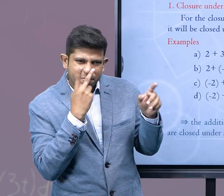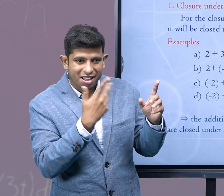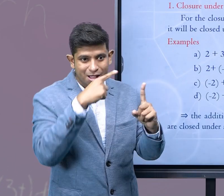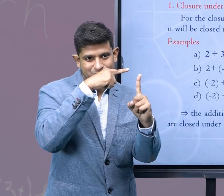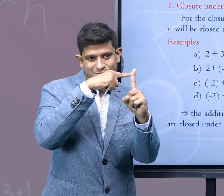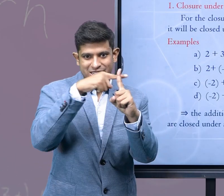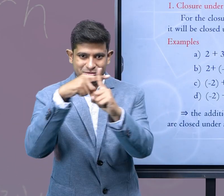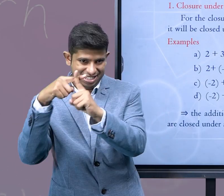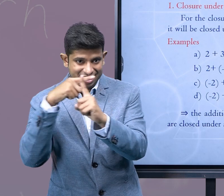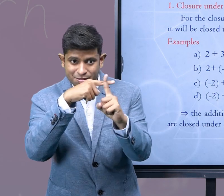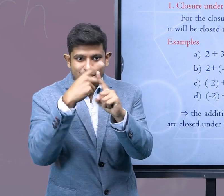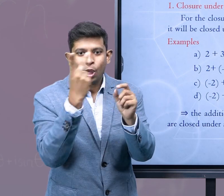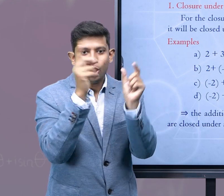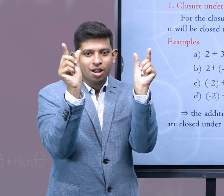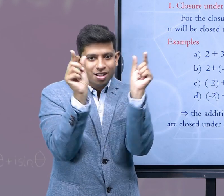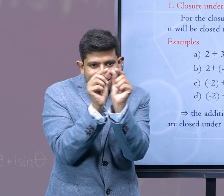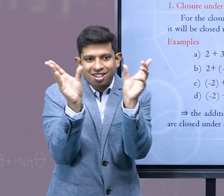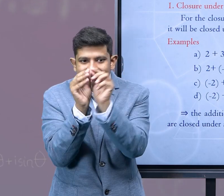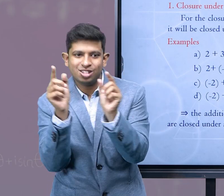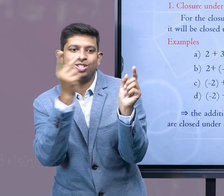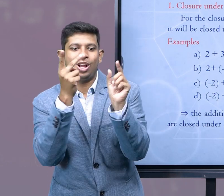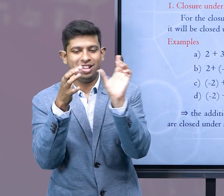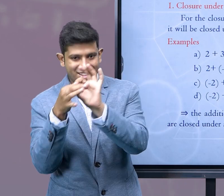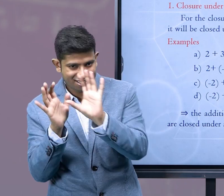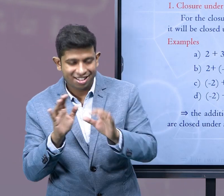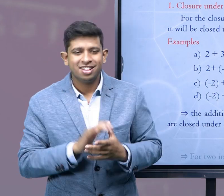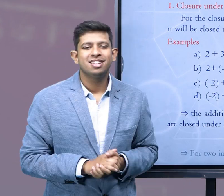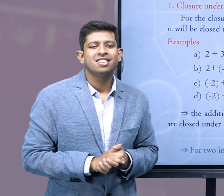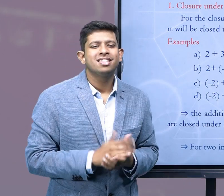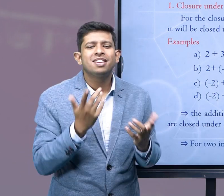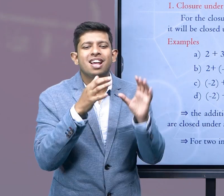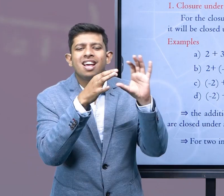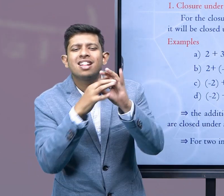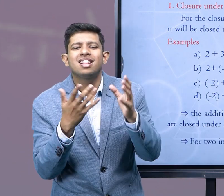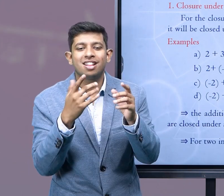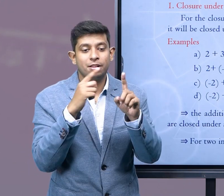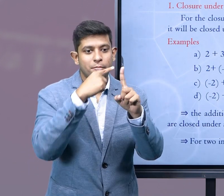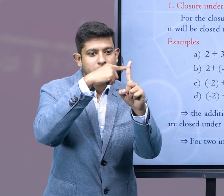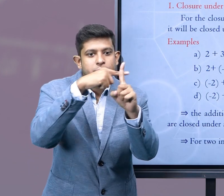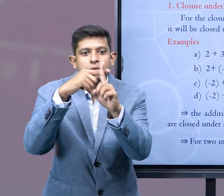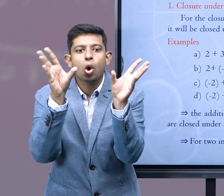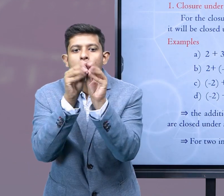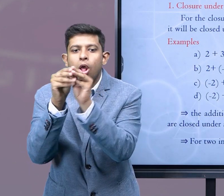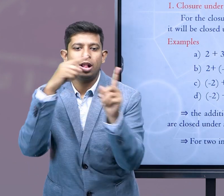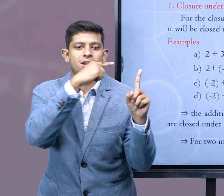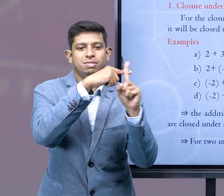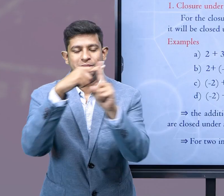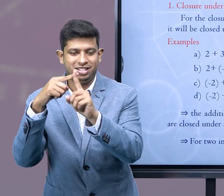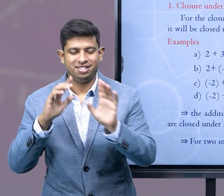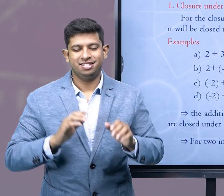जैसा कि आप देख सकते हैं कि 2 पूर्णांकों का योग हमेशा एक पूर्णांक होगा, इसलिए पूर्णांक